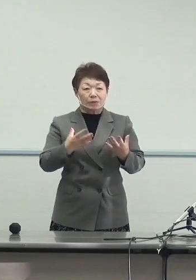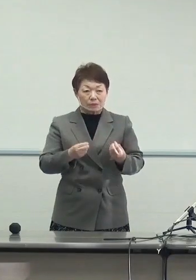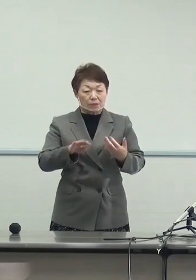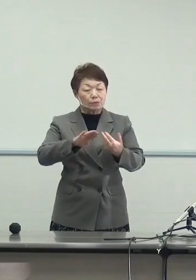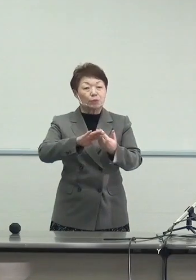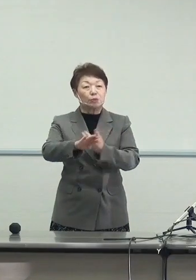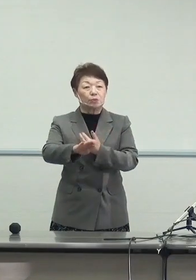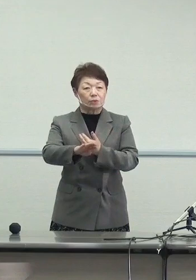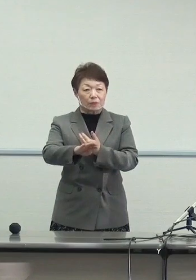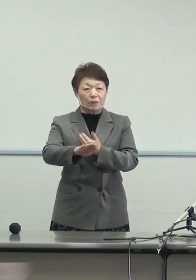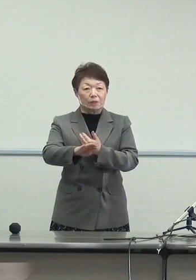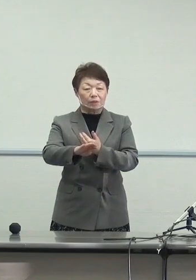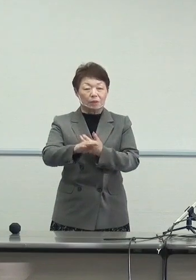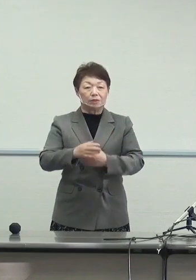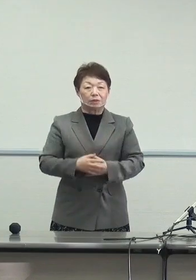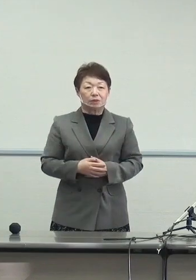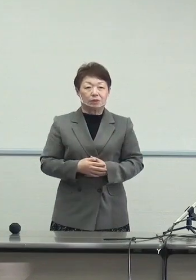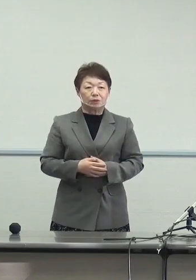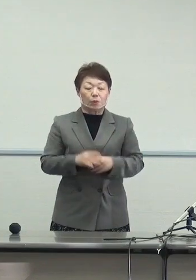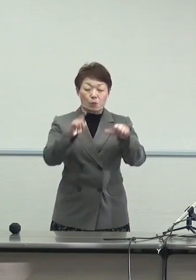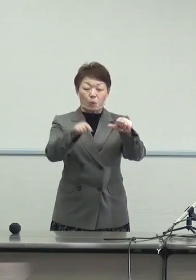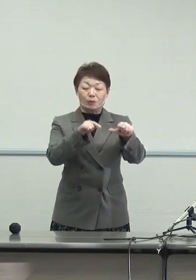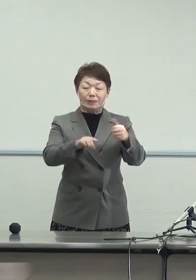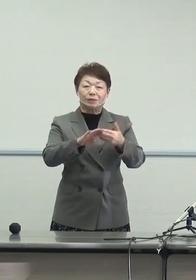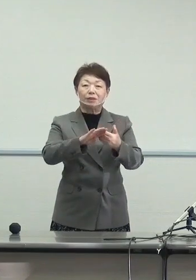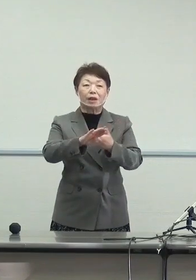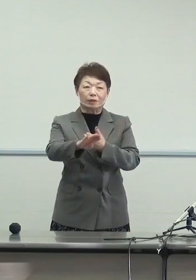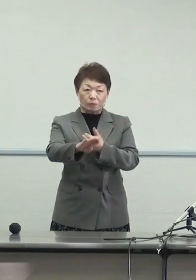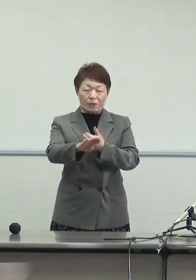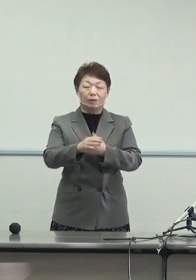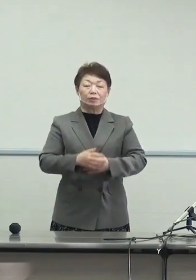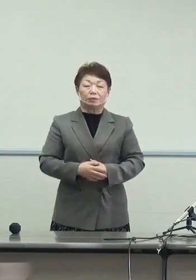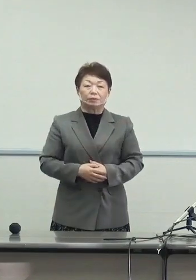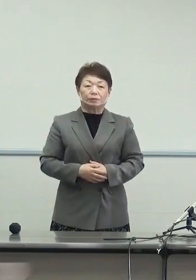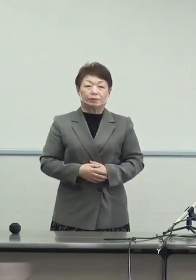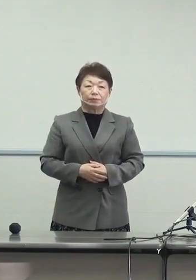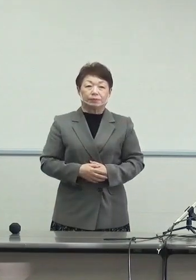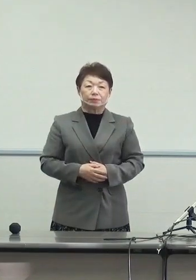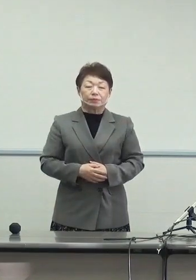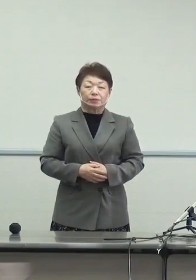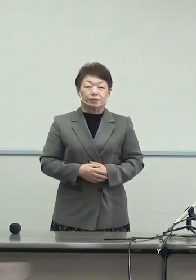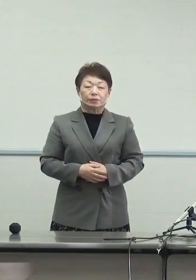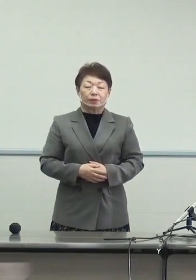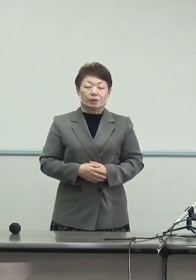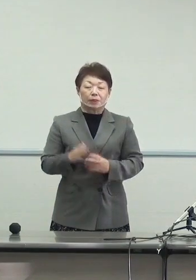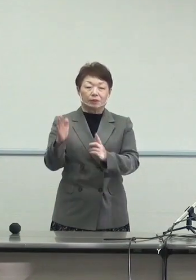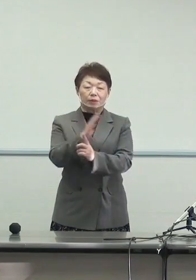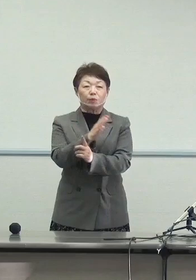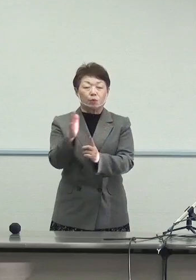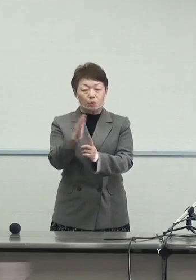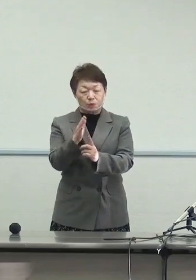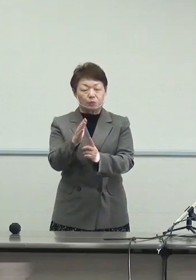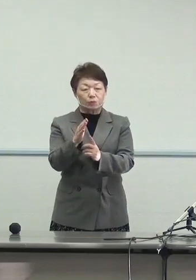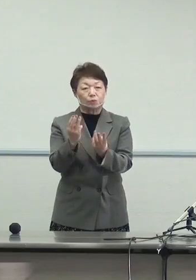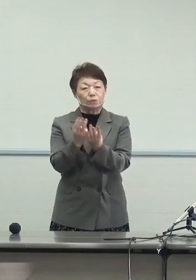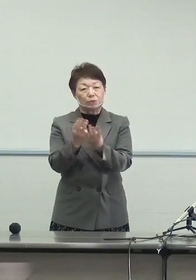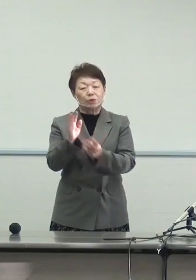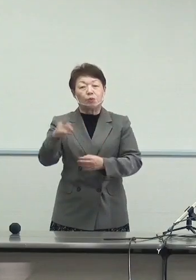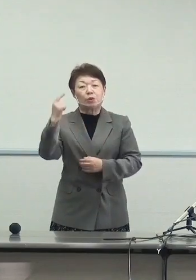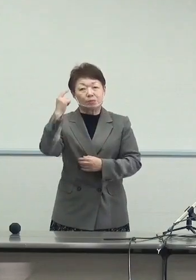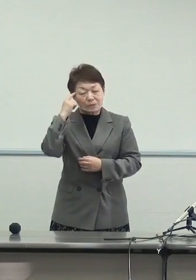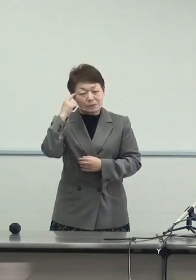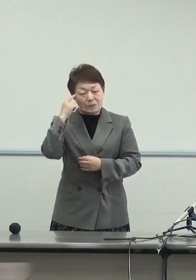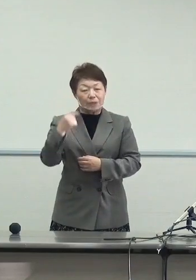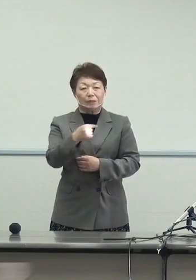その他に先生とはこれでいる5人以外は、45から、その前後ぐらいの数字だと思うんですが、はい、は陰